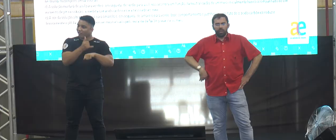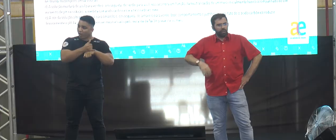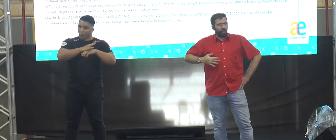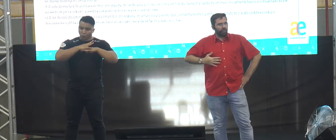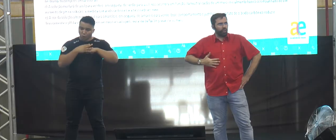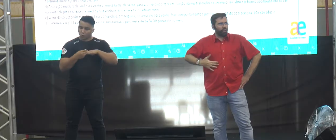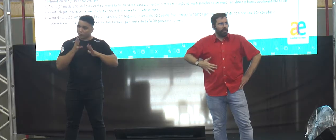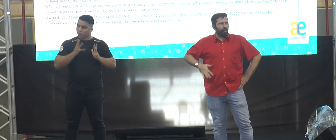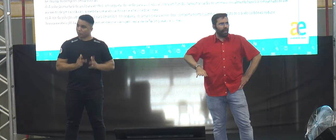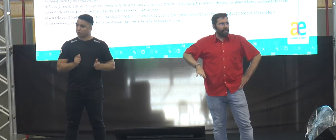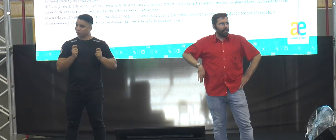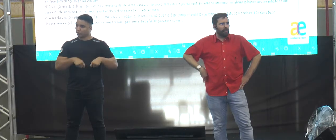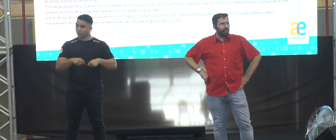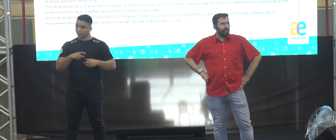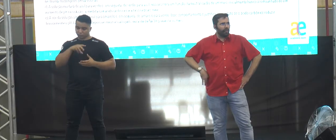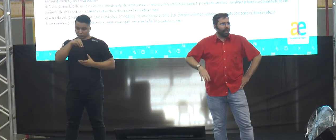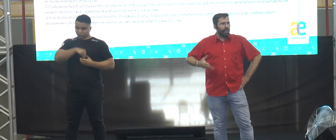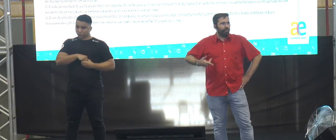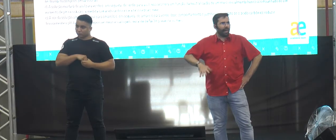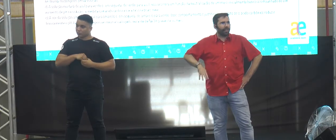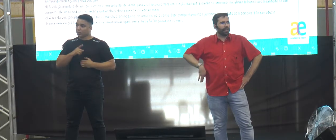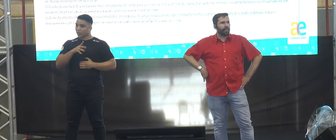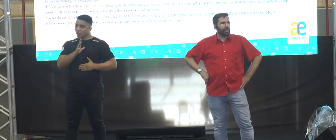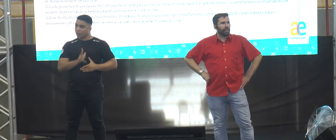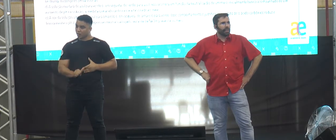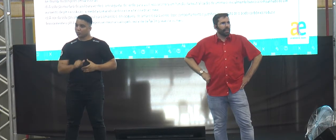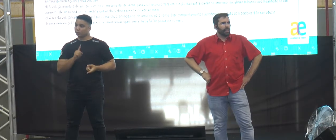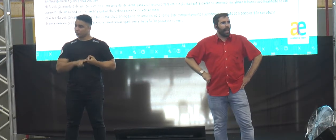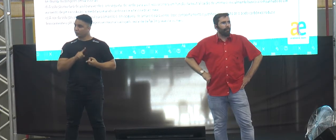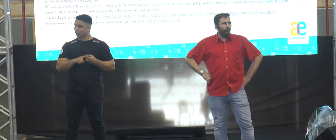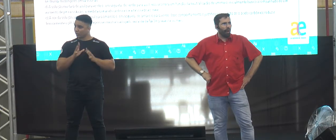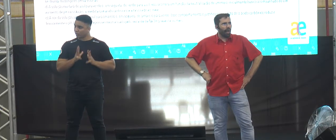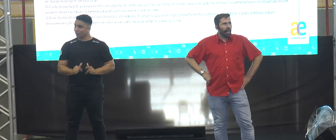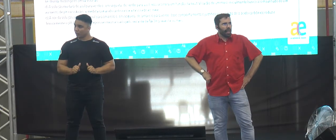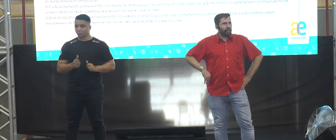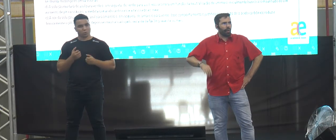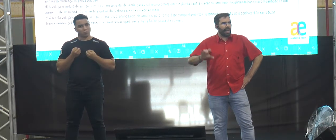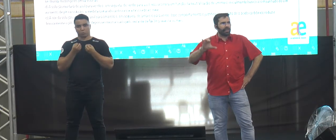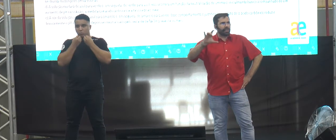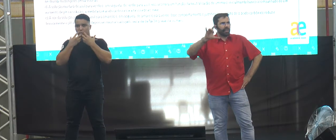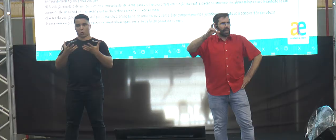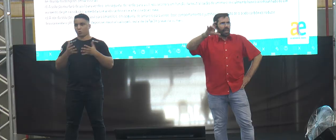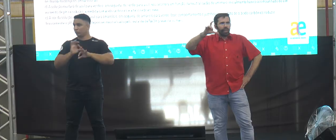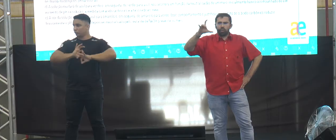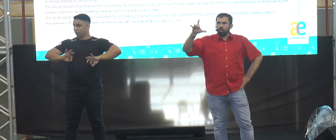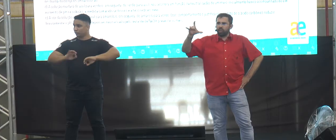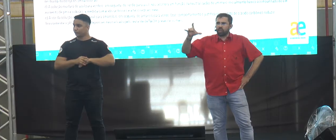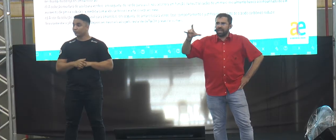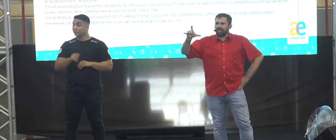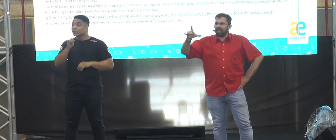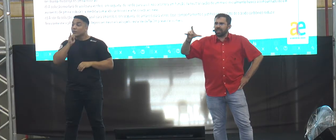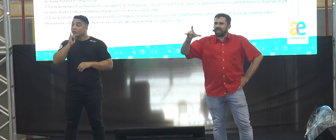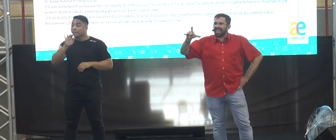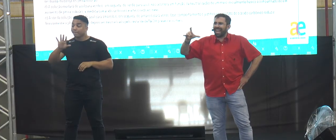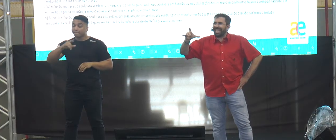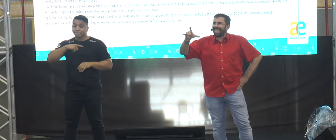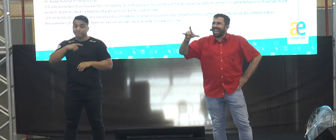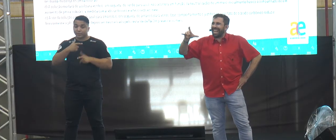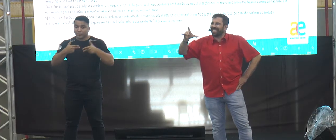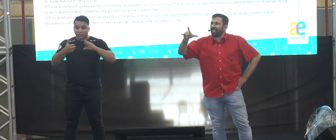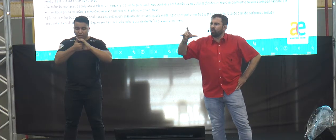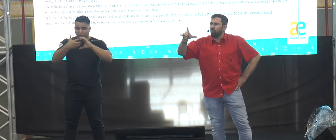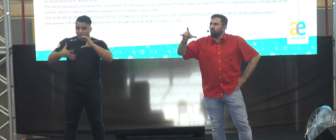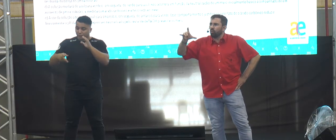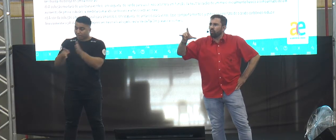ferrugem, nosso estômago ela também dá uma limpada, né? Boa. Então quer dizer, substâncias que têm